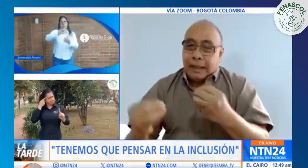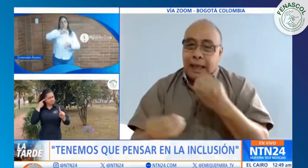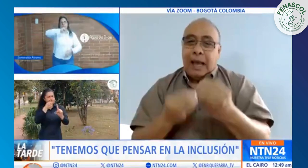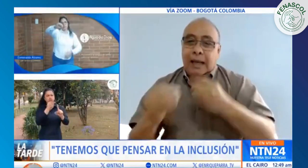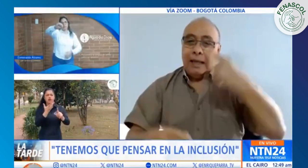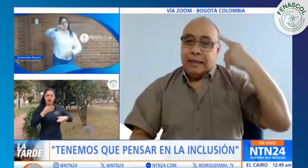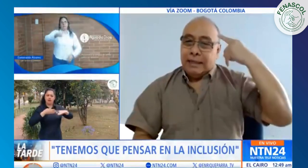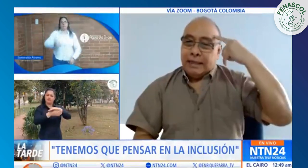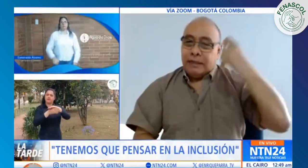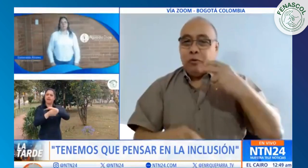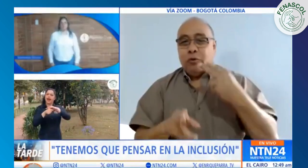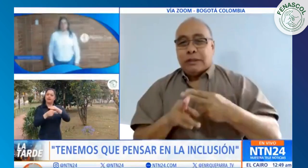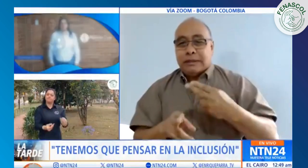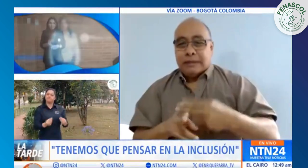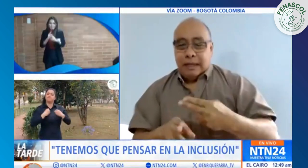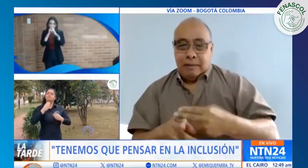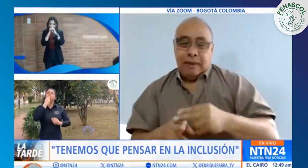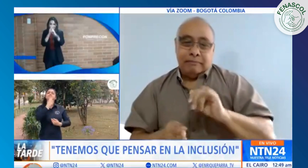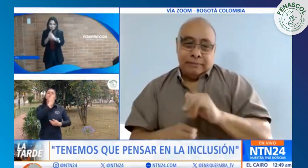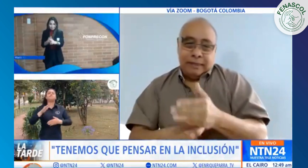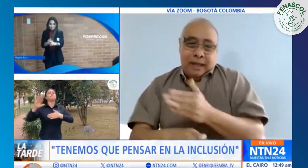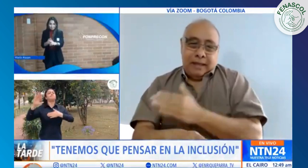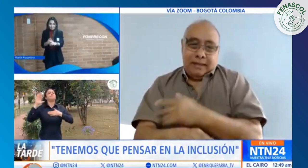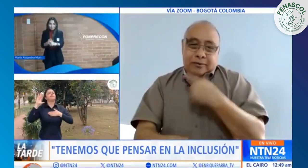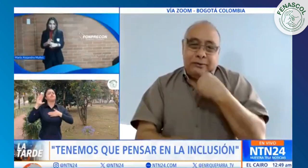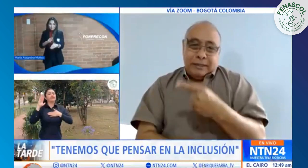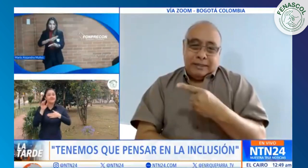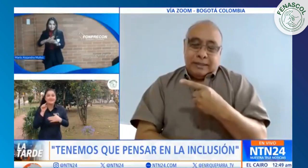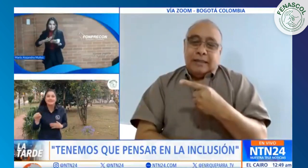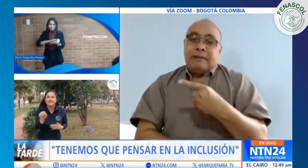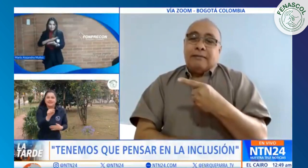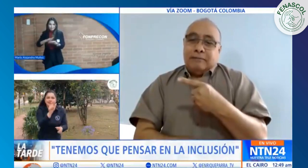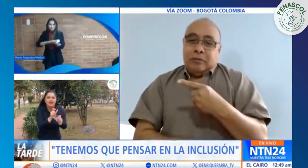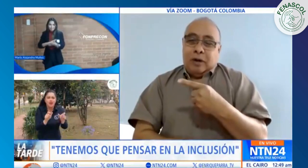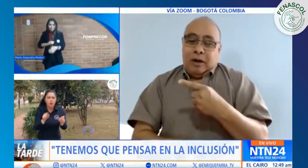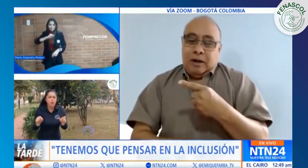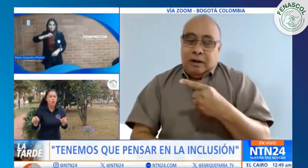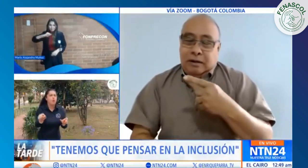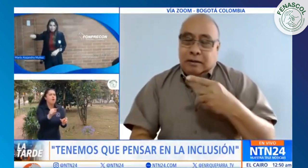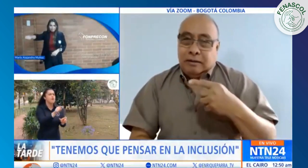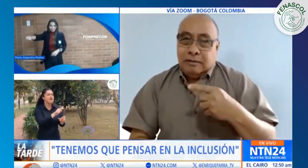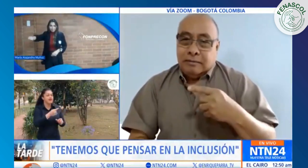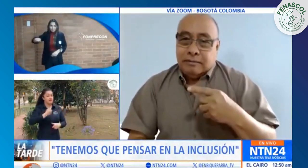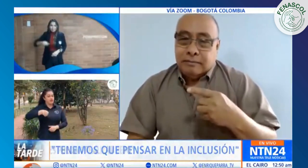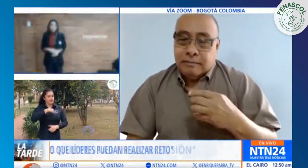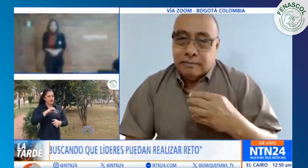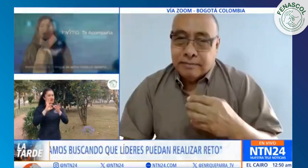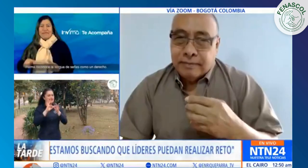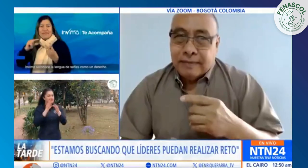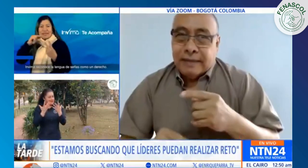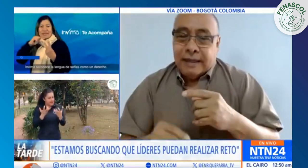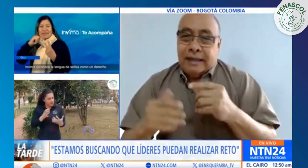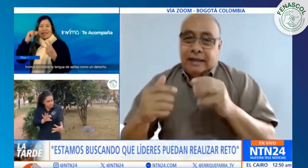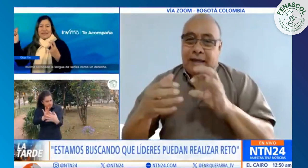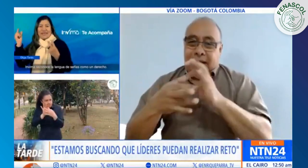de la nación, puedan realizar este reto, como antes lo mencionaba.